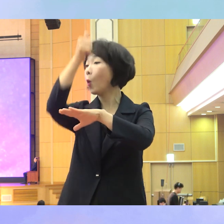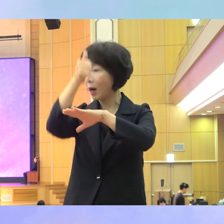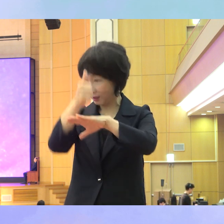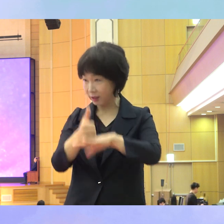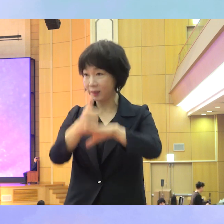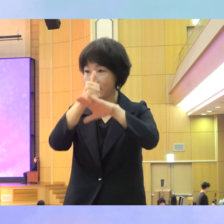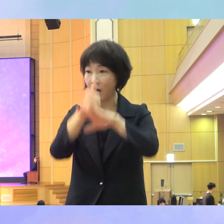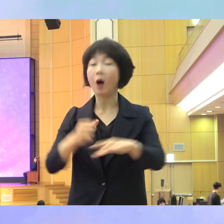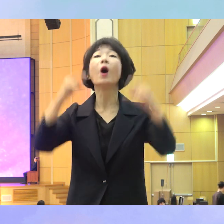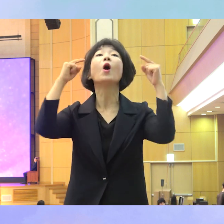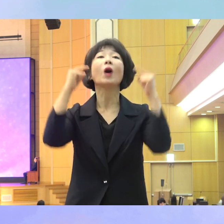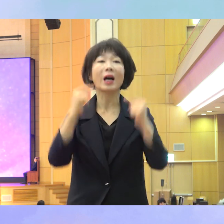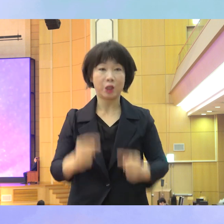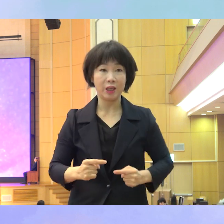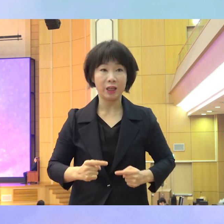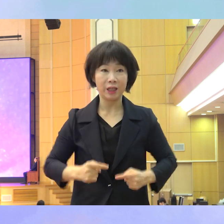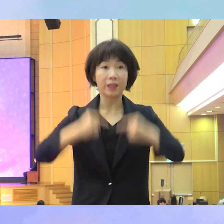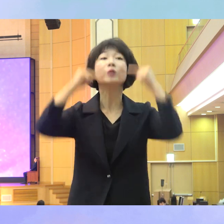영광의 왕